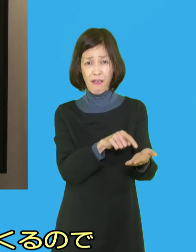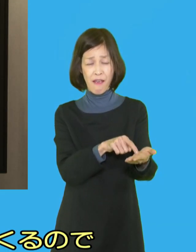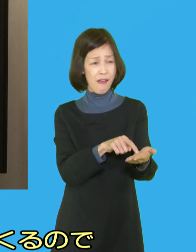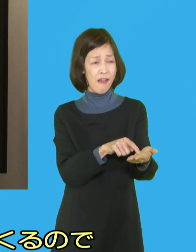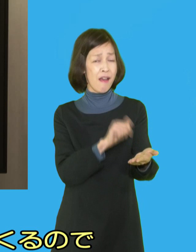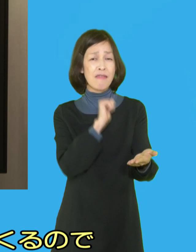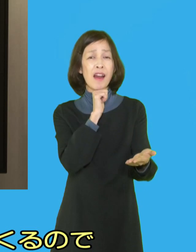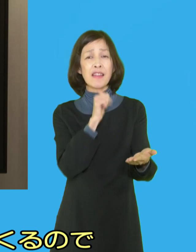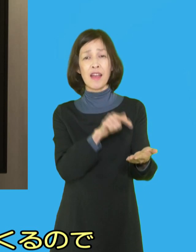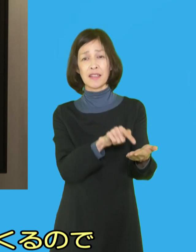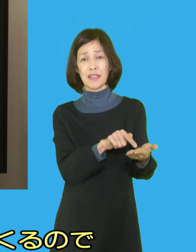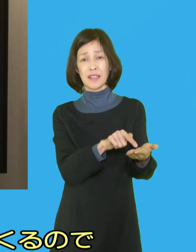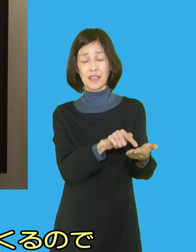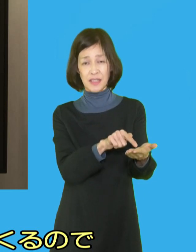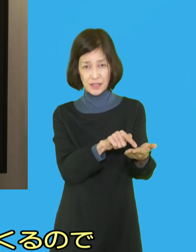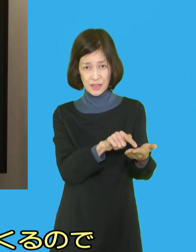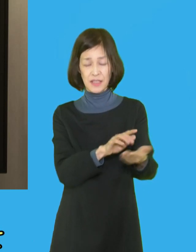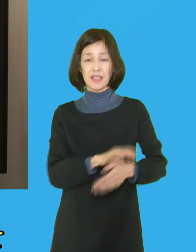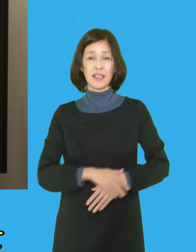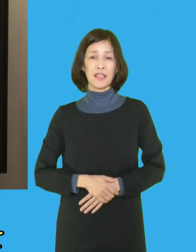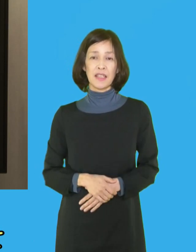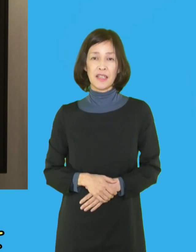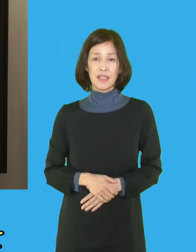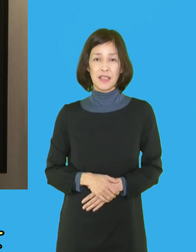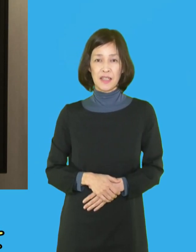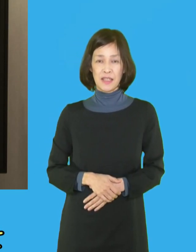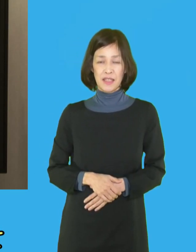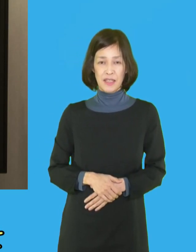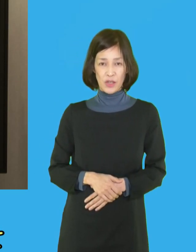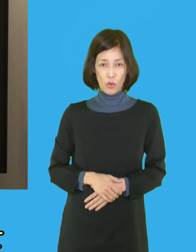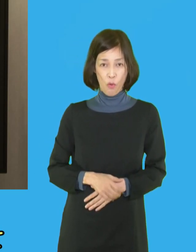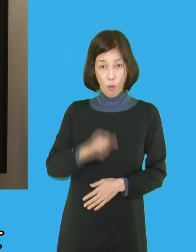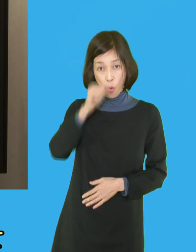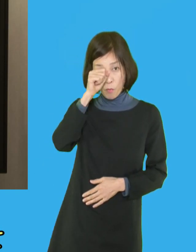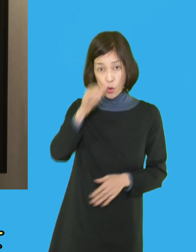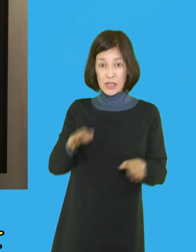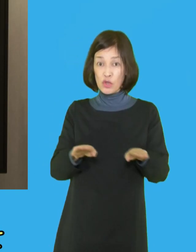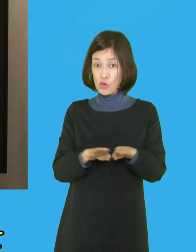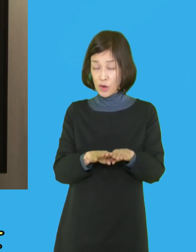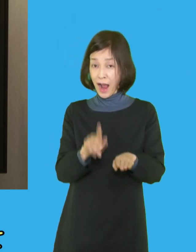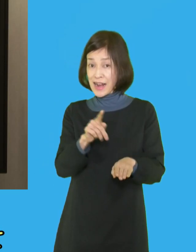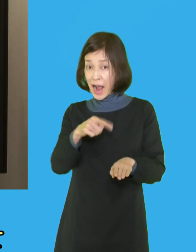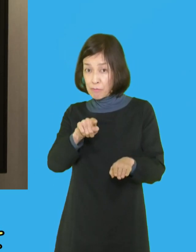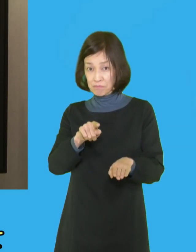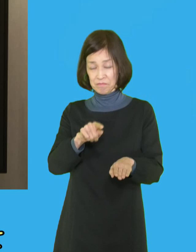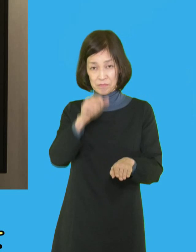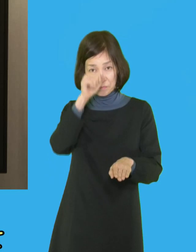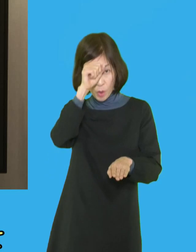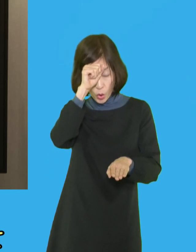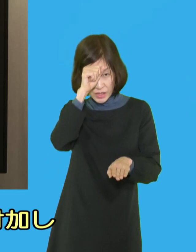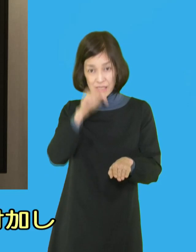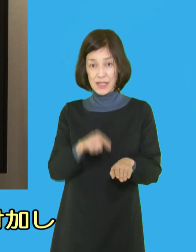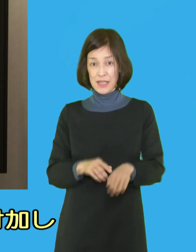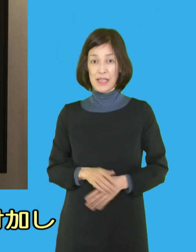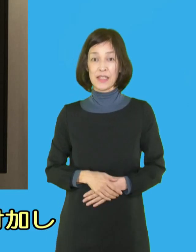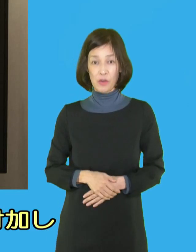が発生をしてきますので、この病気休暇をですね、がん治療に関しまして、